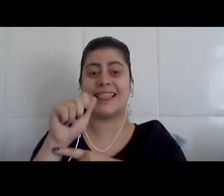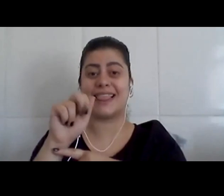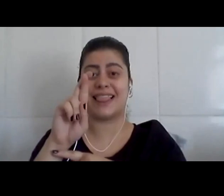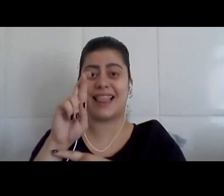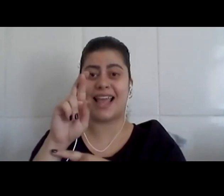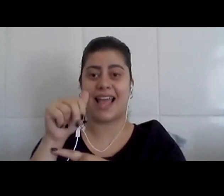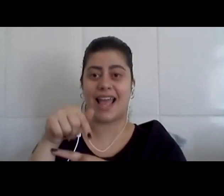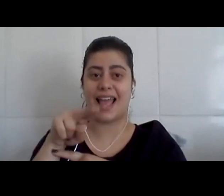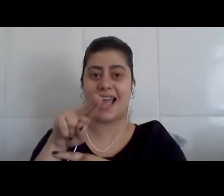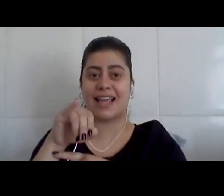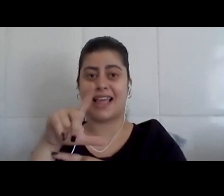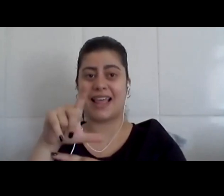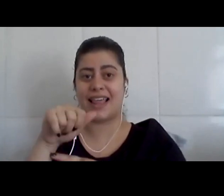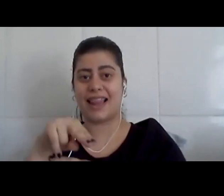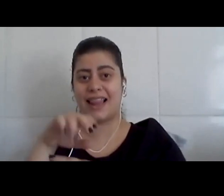Dias.